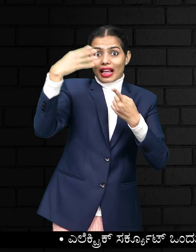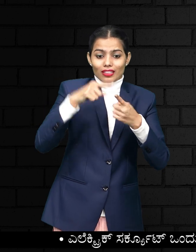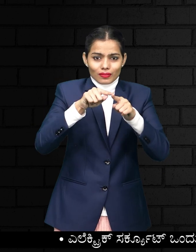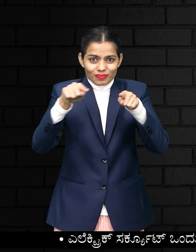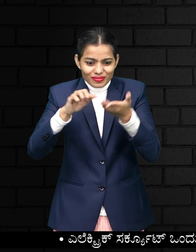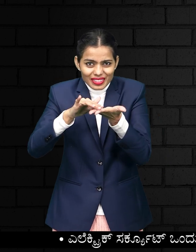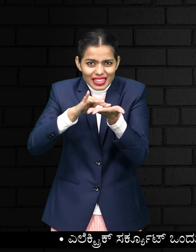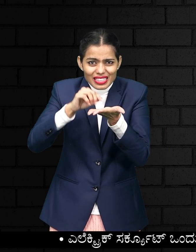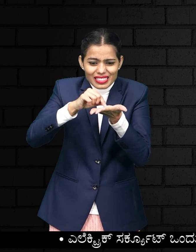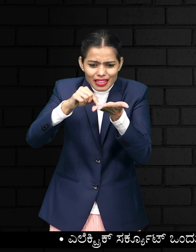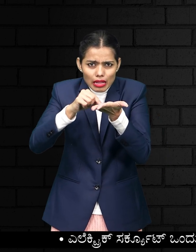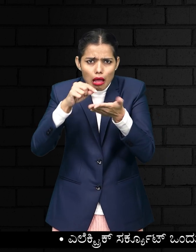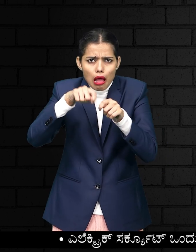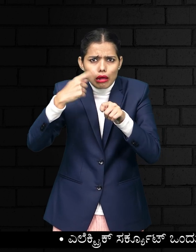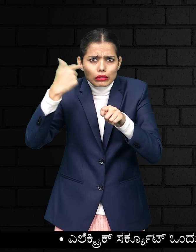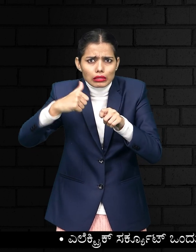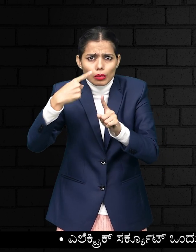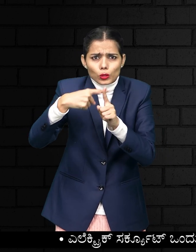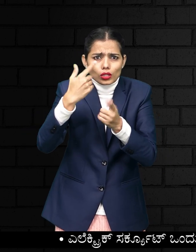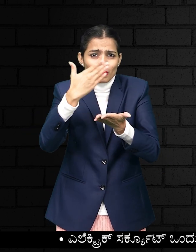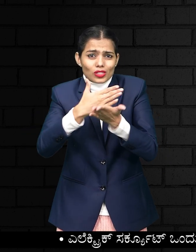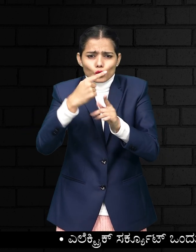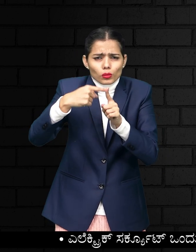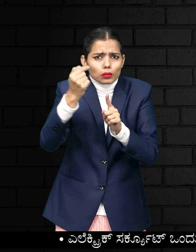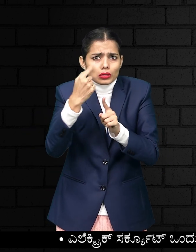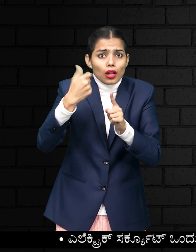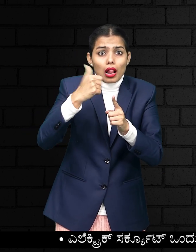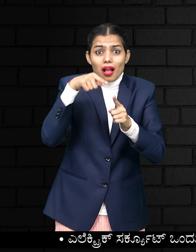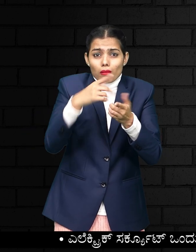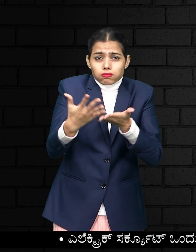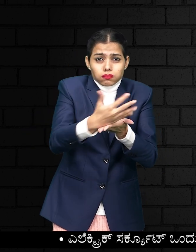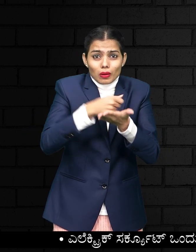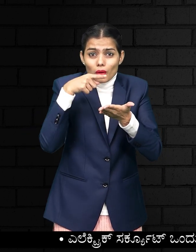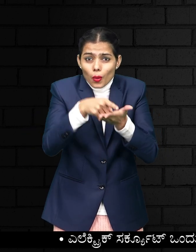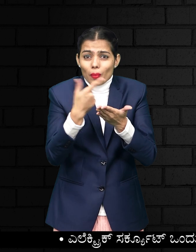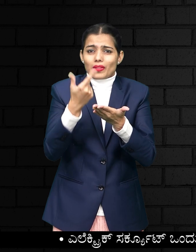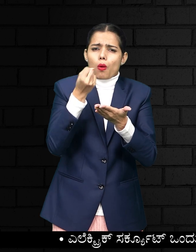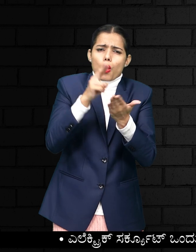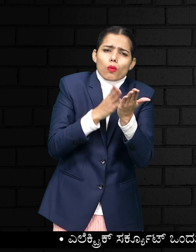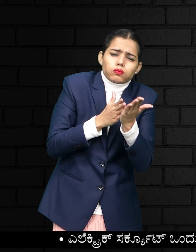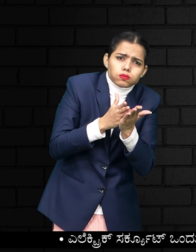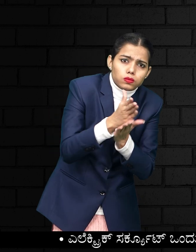ಎಲೆಕ್ಟ್ರಿಕ್ ಸರ್ಕ್ಯೂಟ್ ಒಂದು ಮುಚ್ಚಿದ ವಾಹಕ ಲೂಪ್ ಅಥವಾ ವರ್ಗವಾಗಿದೆ.